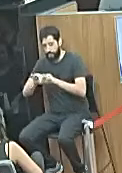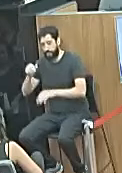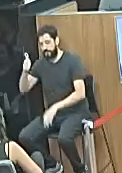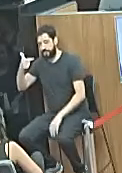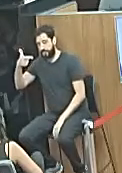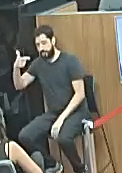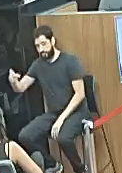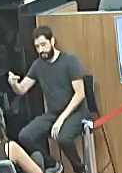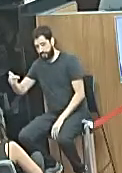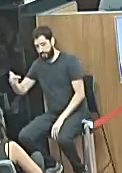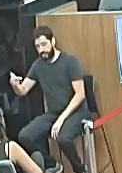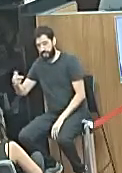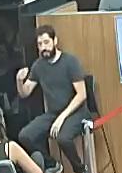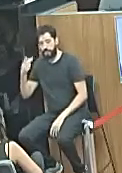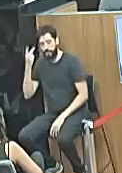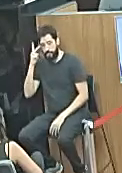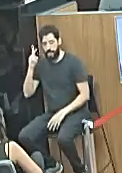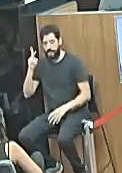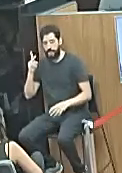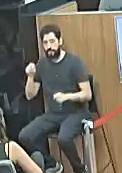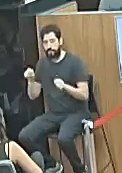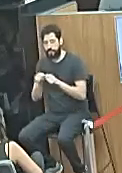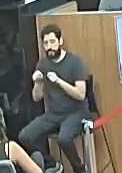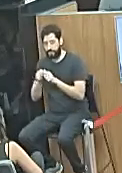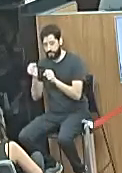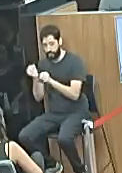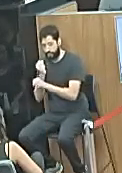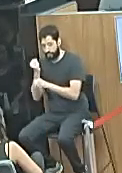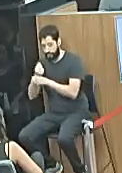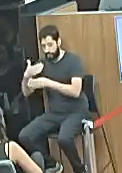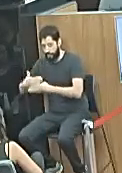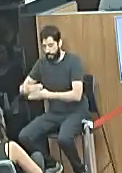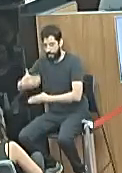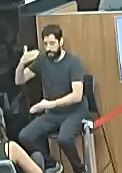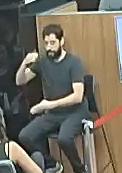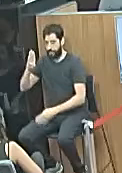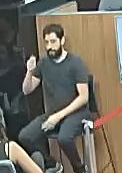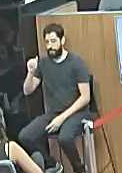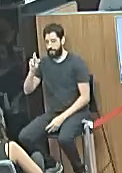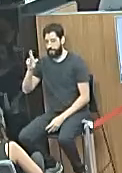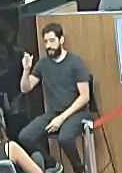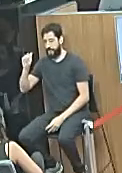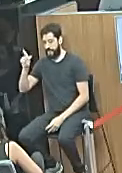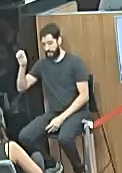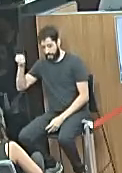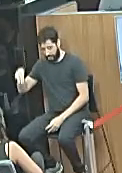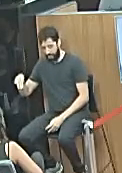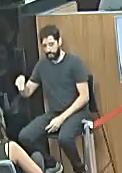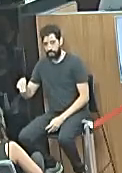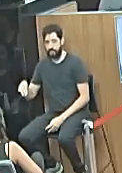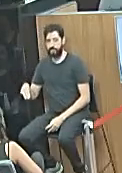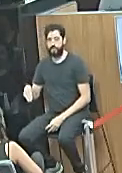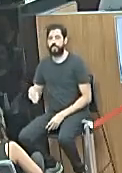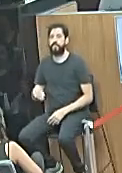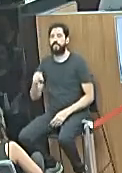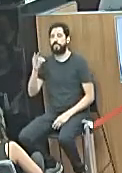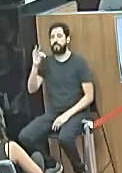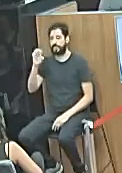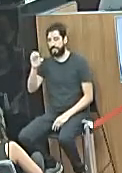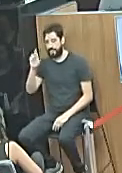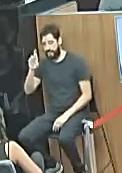a realizar construção de barragens médias barrinhas terraças